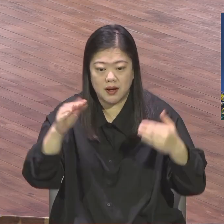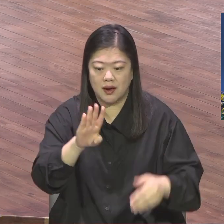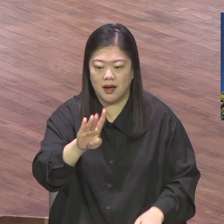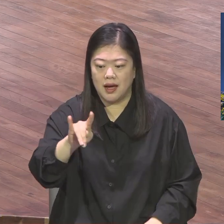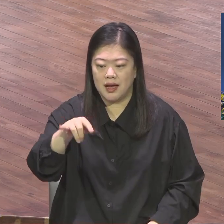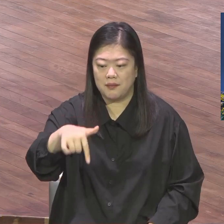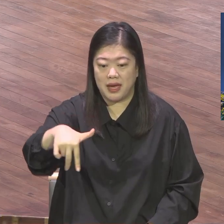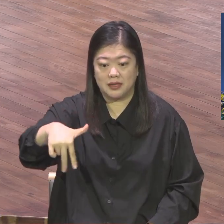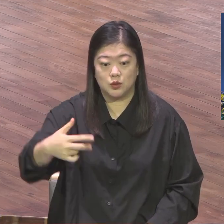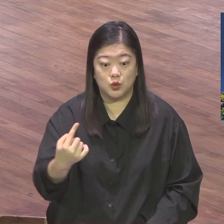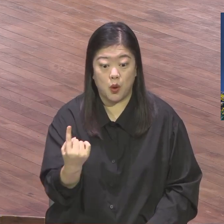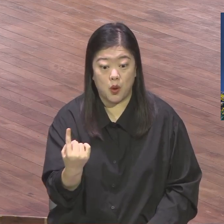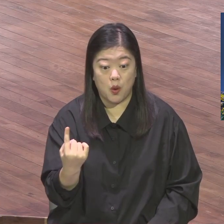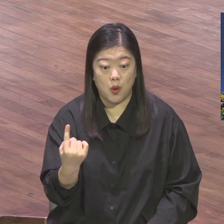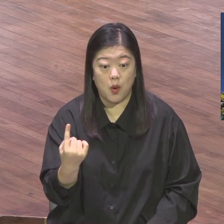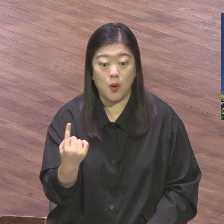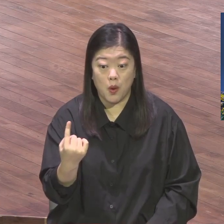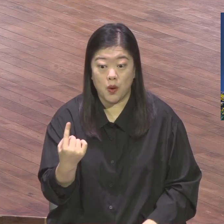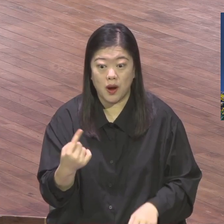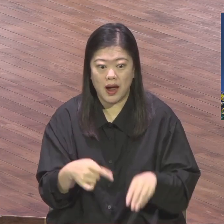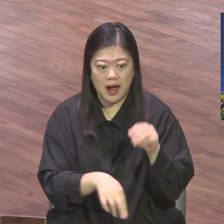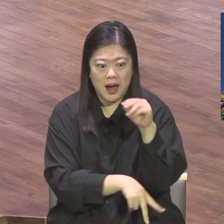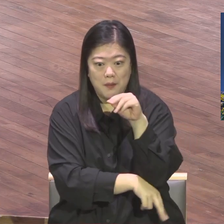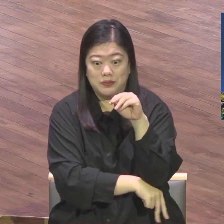아멘. 무슨 말인지 알아들으세요?